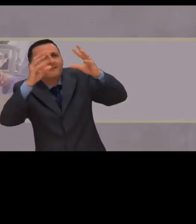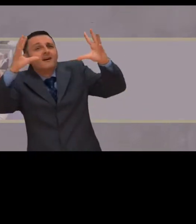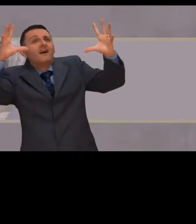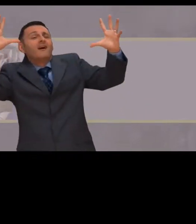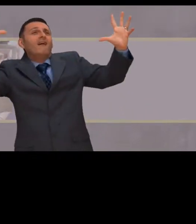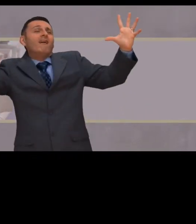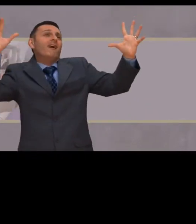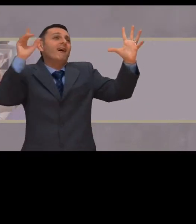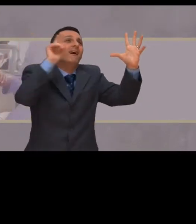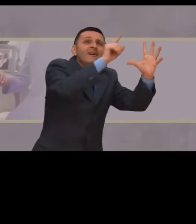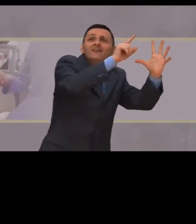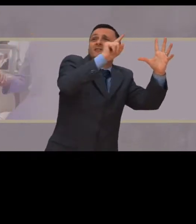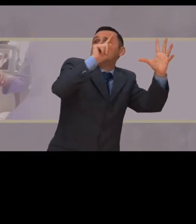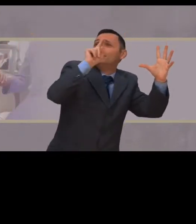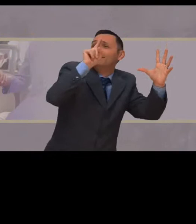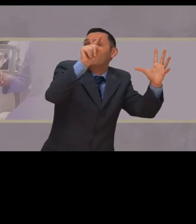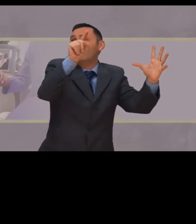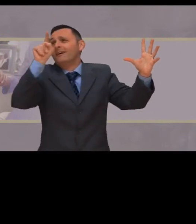dolore